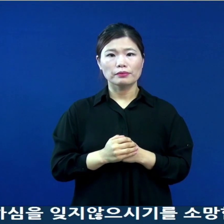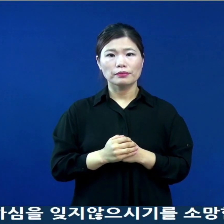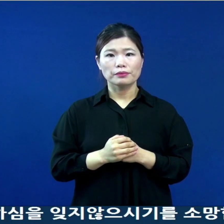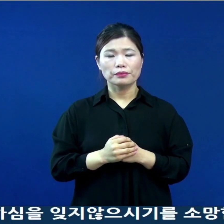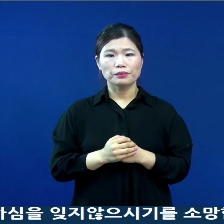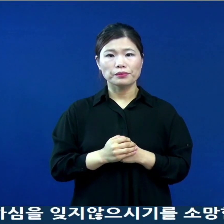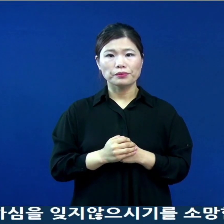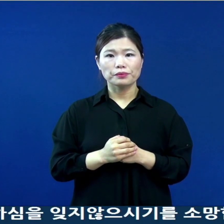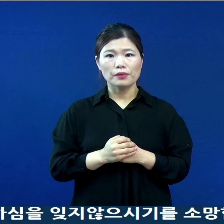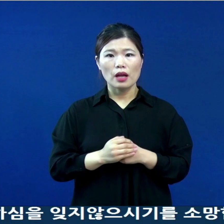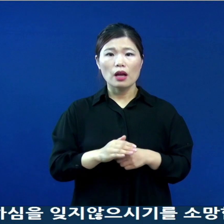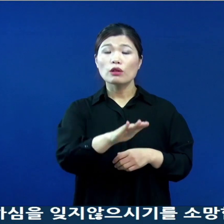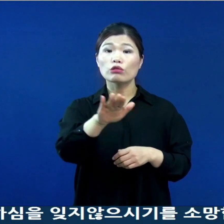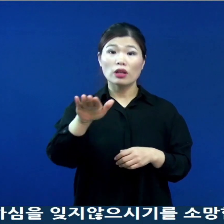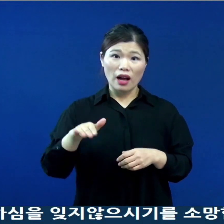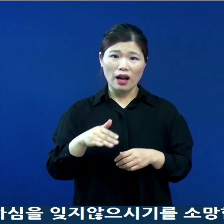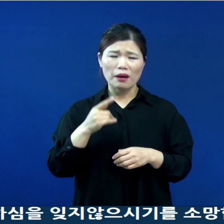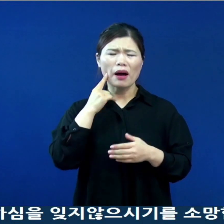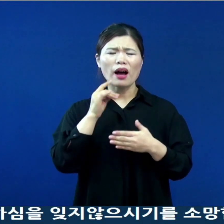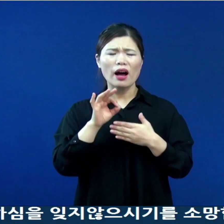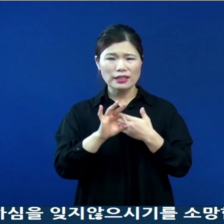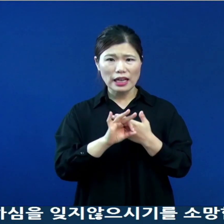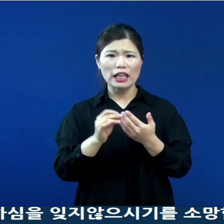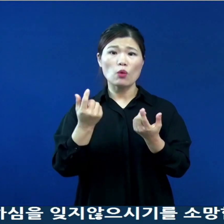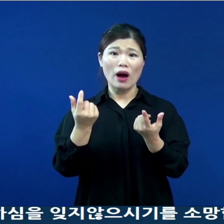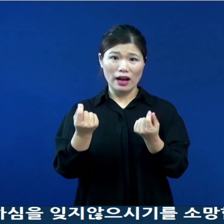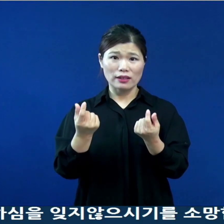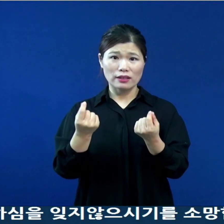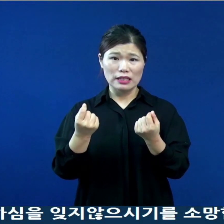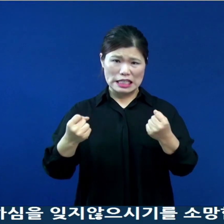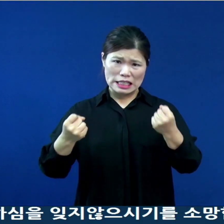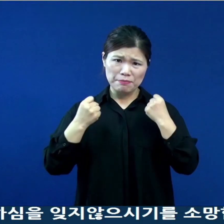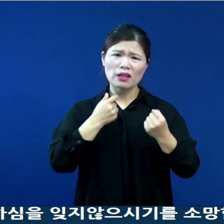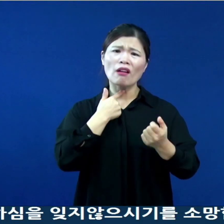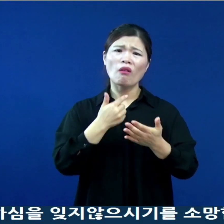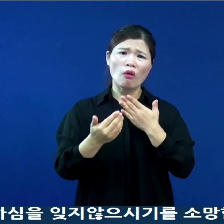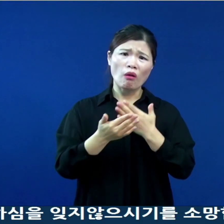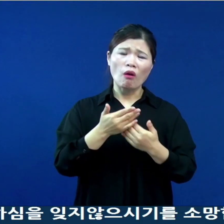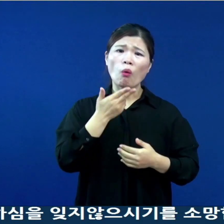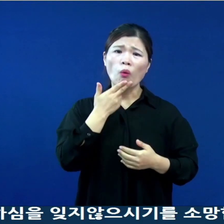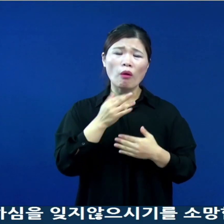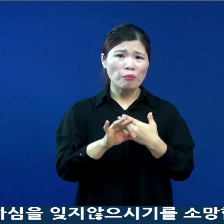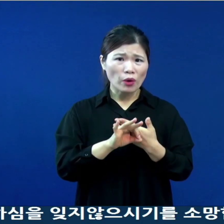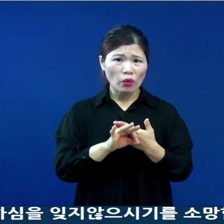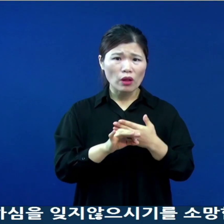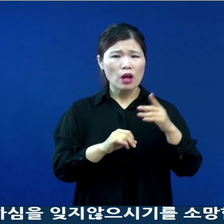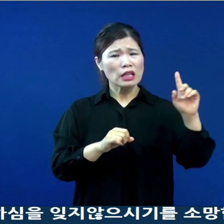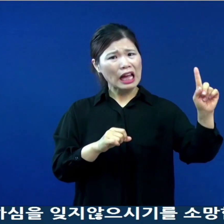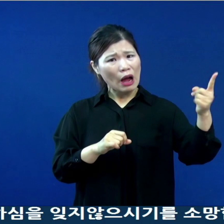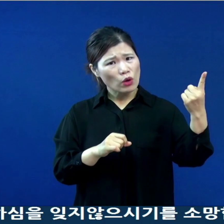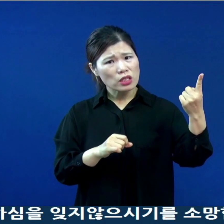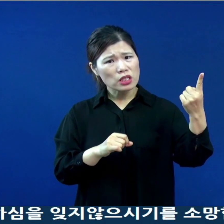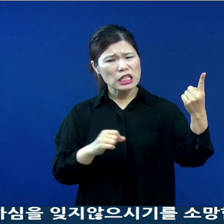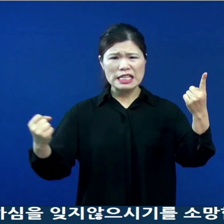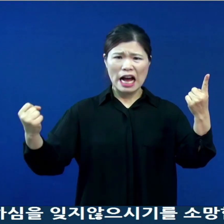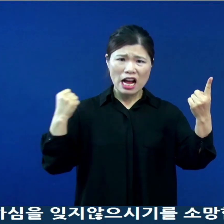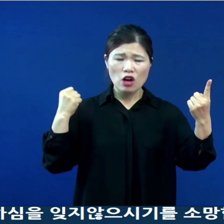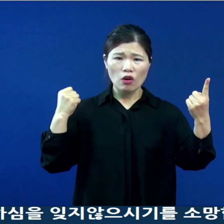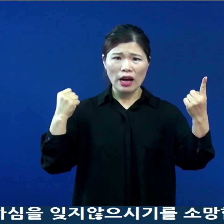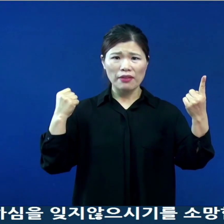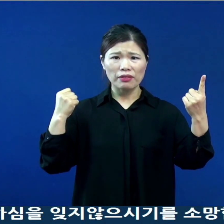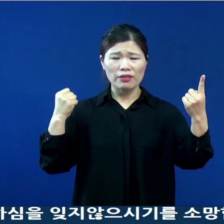그런데 우리가 만약에 이 힘을 경험하지 못한다면 오늘 본문 속에서 다윗이 어떻게 이 강력한